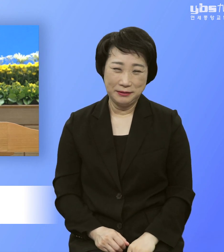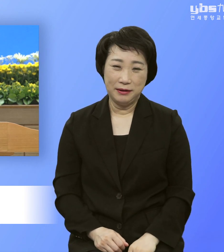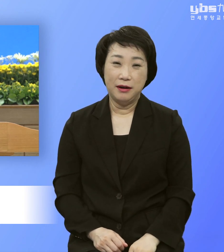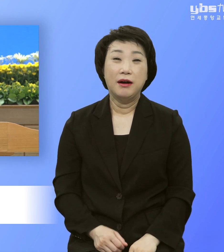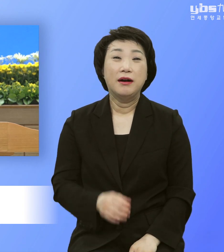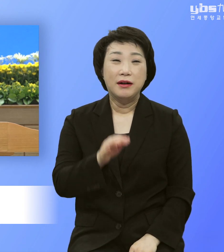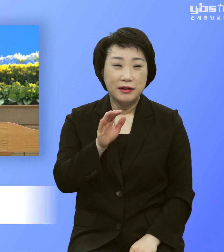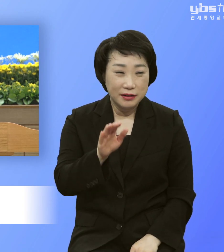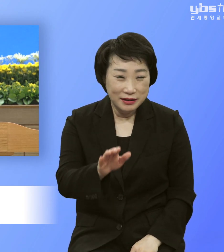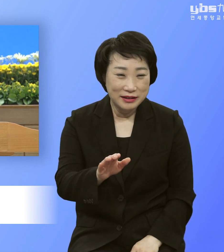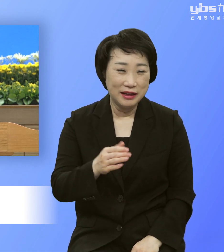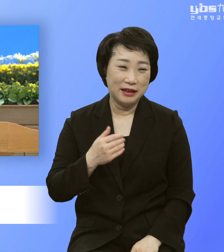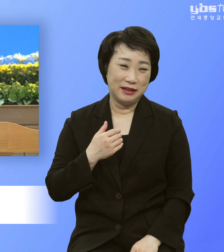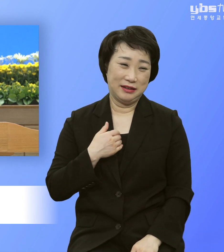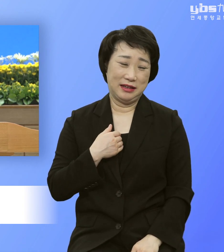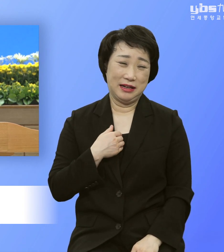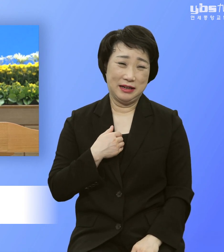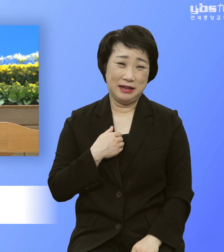그런데도